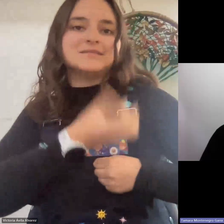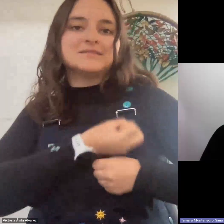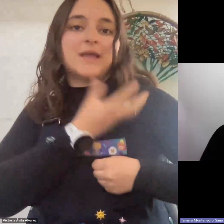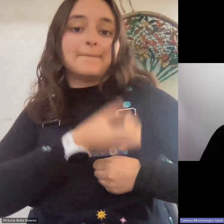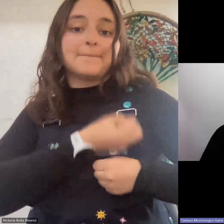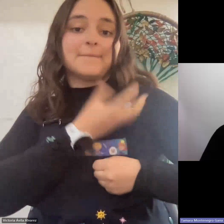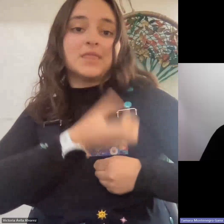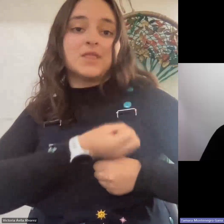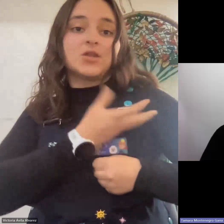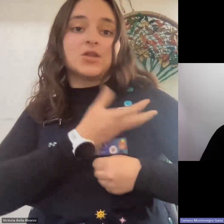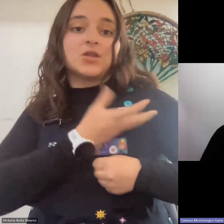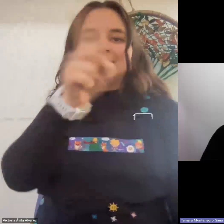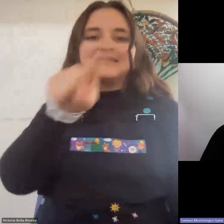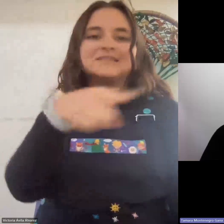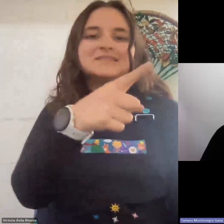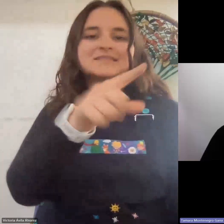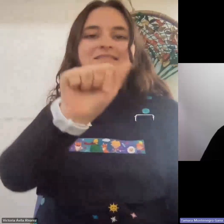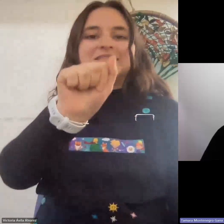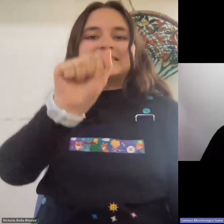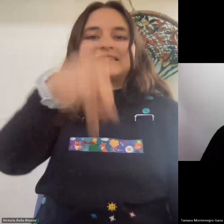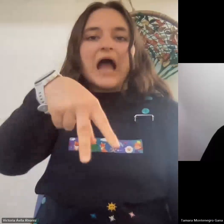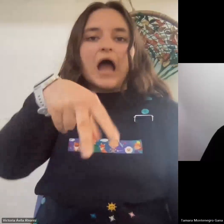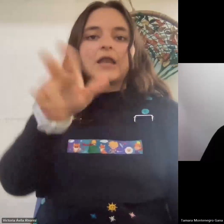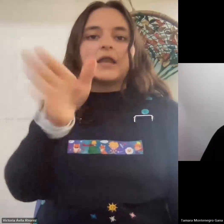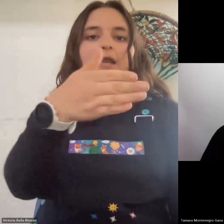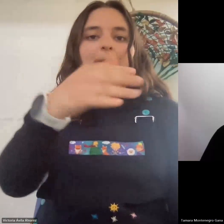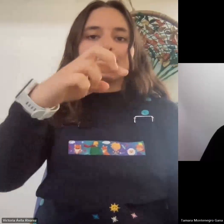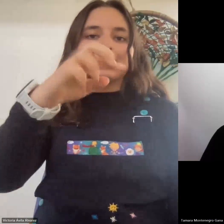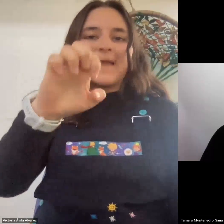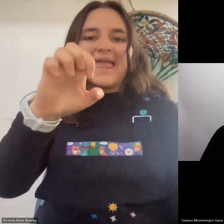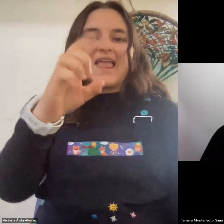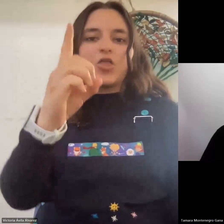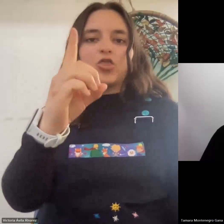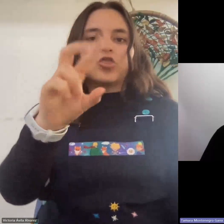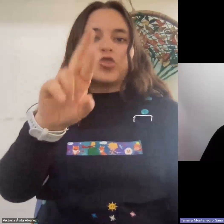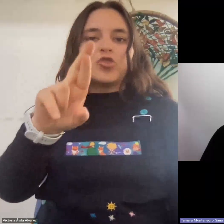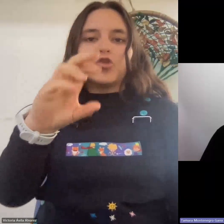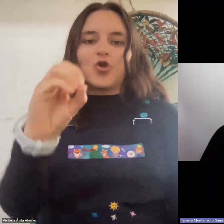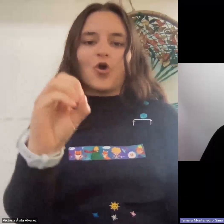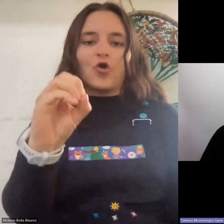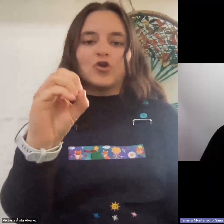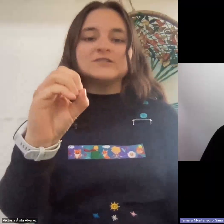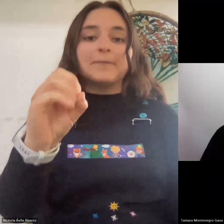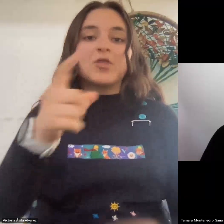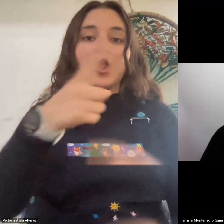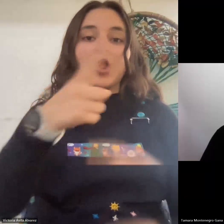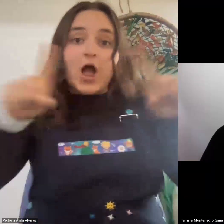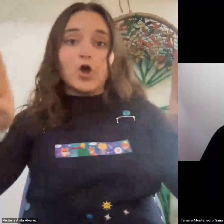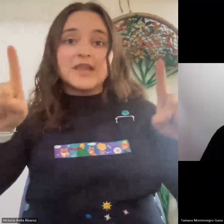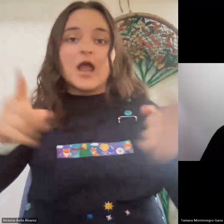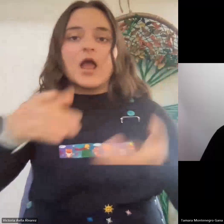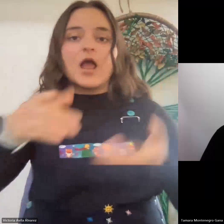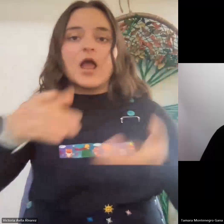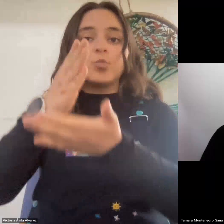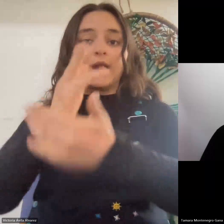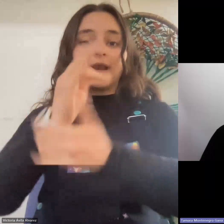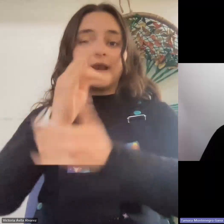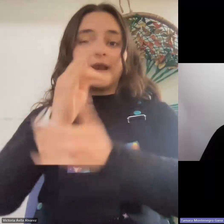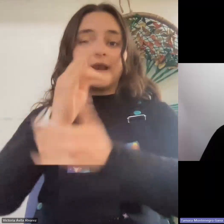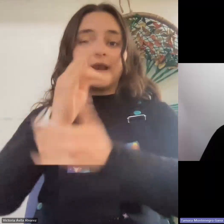que una es la escuela San Pedro,